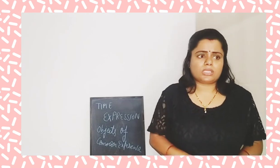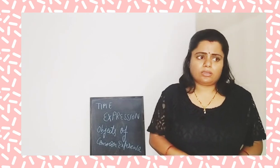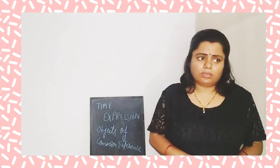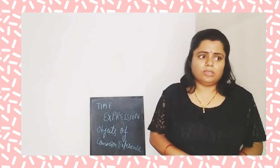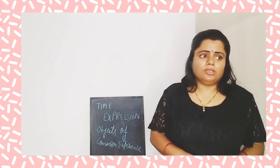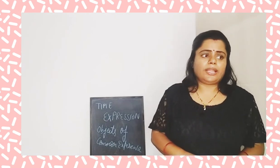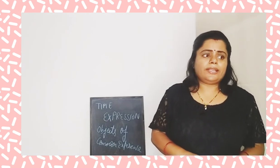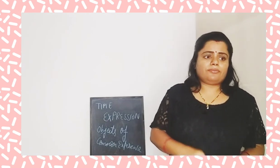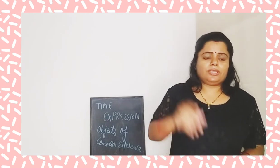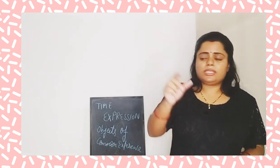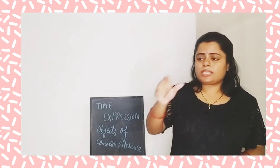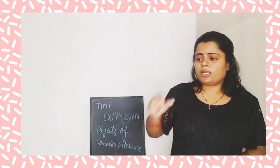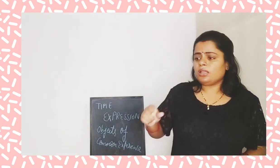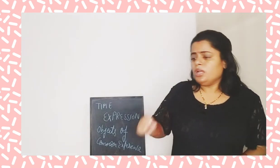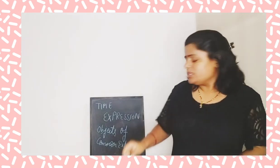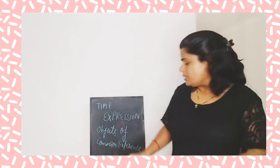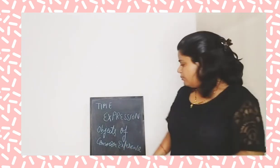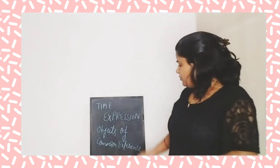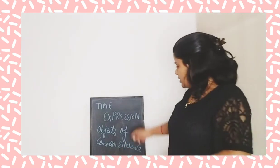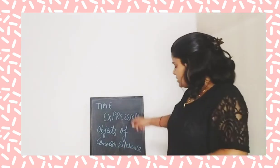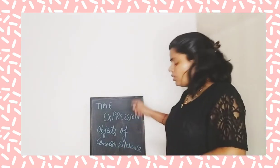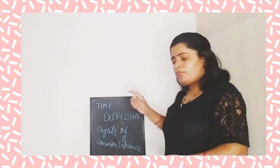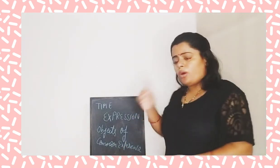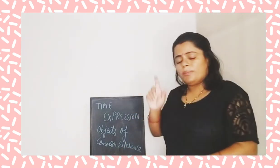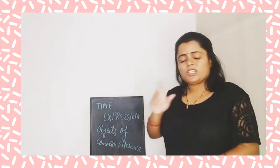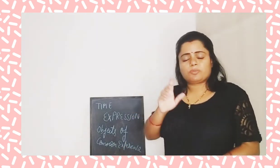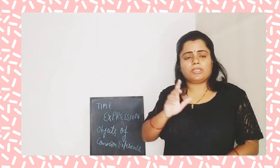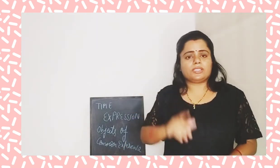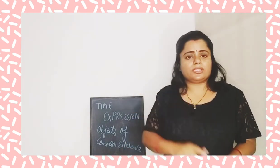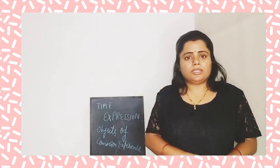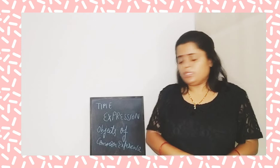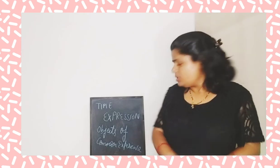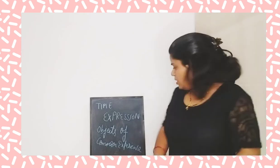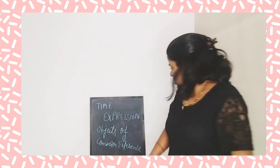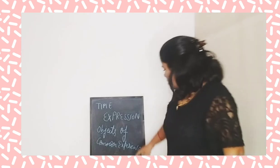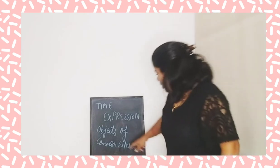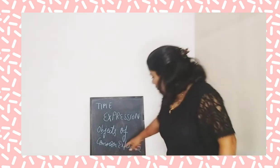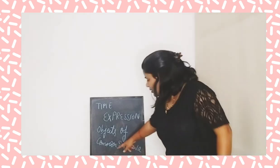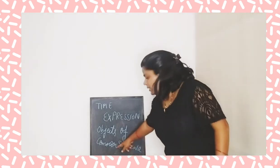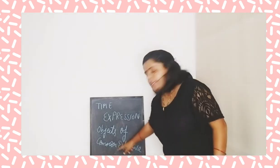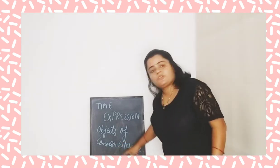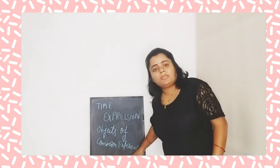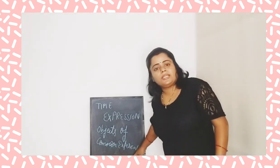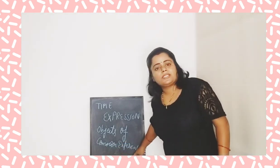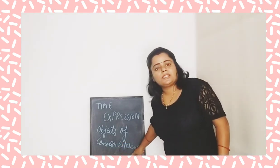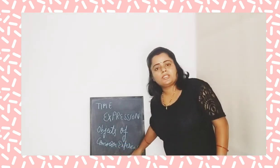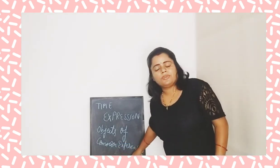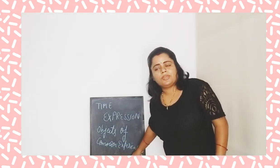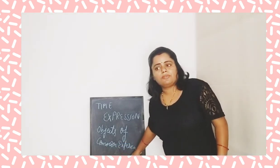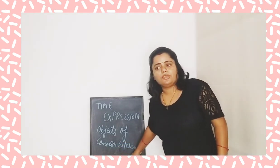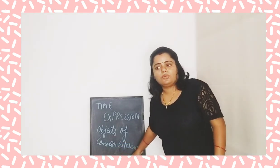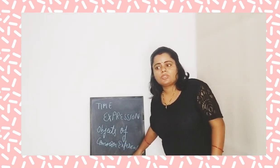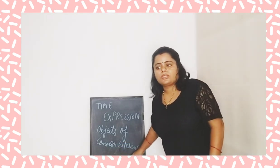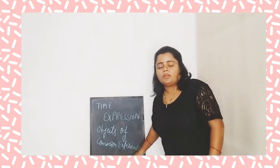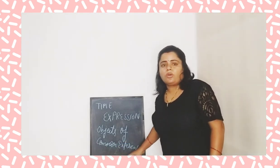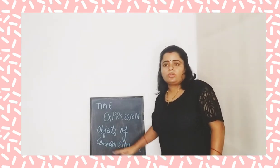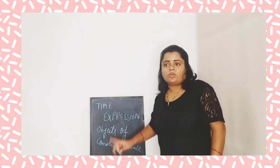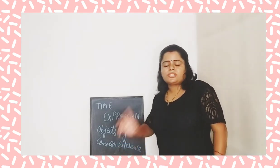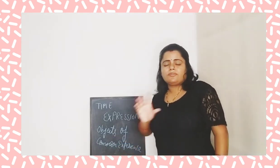द, राइट? दीज आर सम वर्ड्स ऑफ कॉमन एक्सपीरियंसेस, कॉमन एक्सपीरियंसेस वेयर वी यूज द. कौन कौन से वर्ड्स